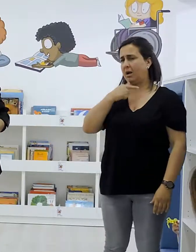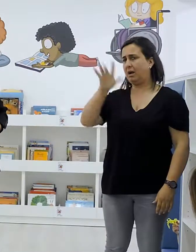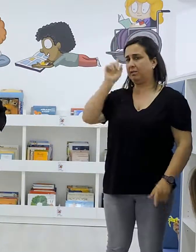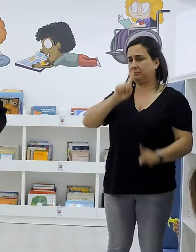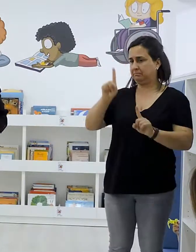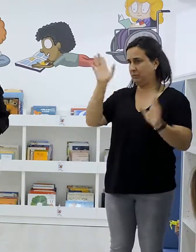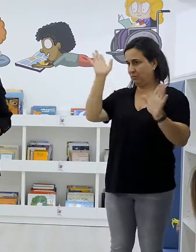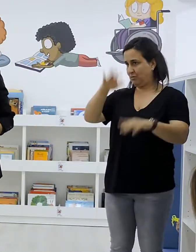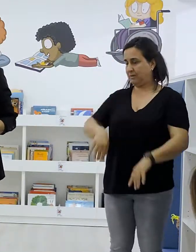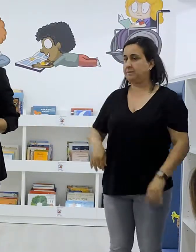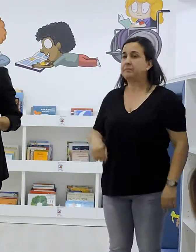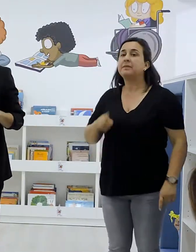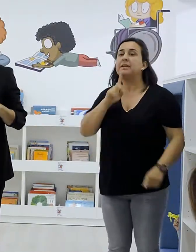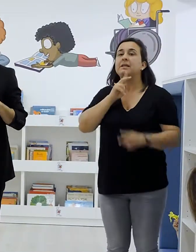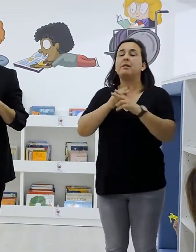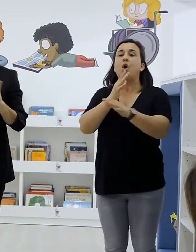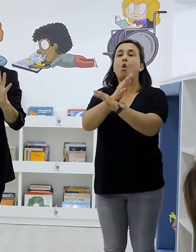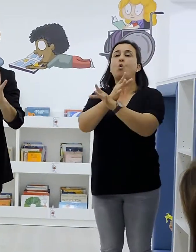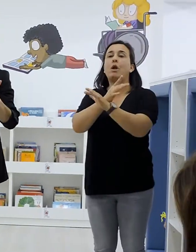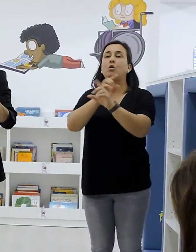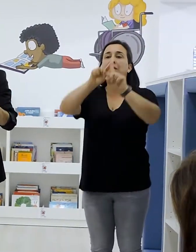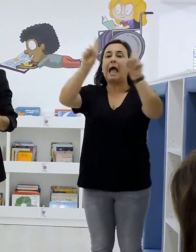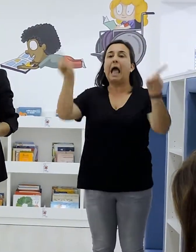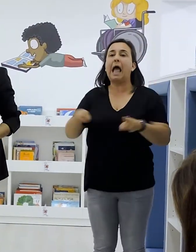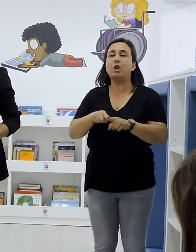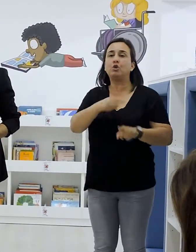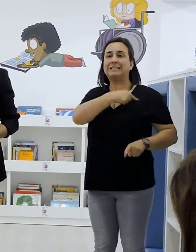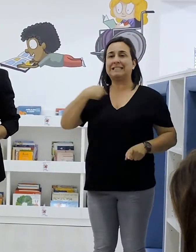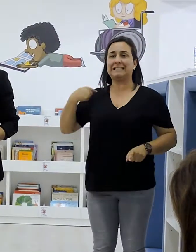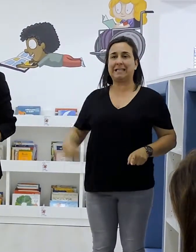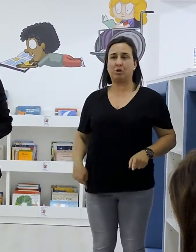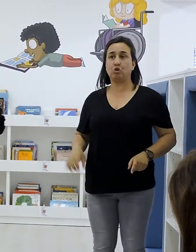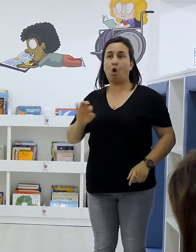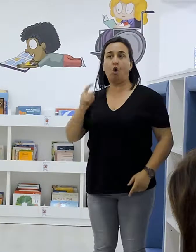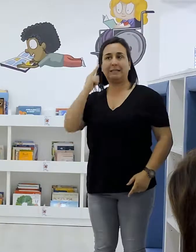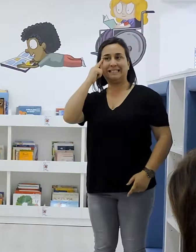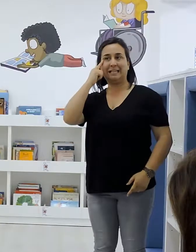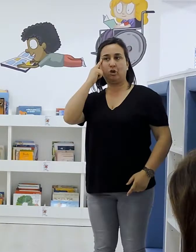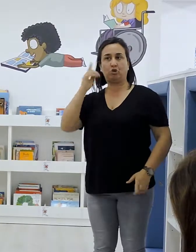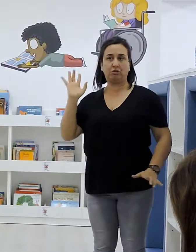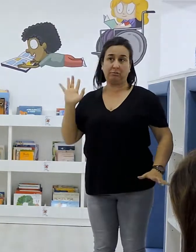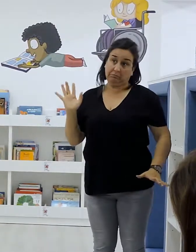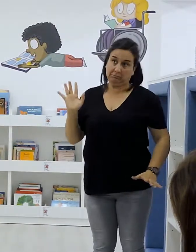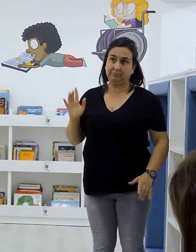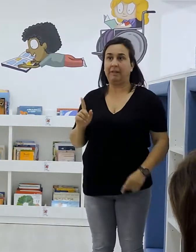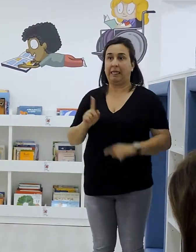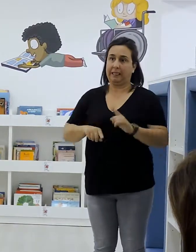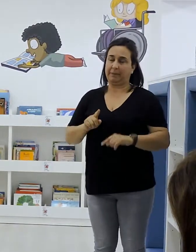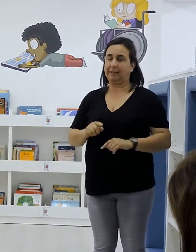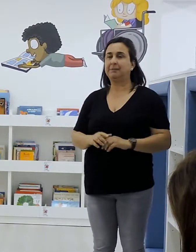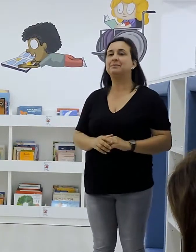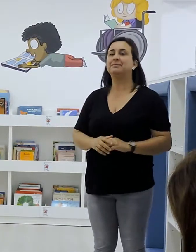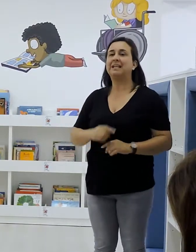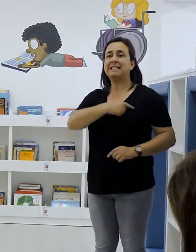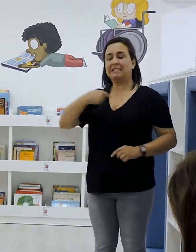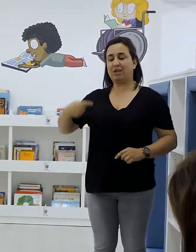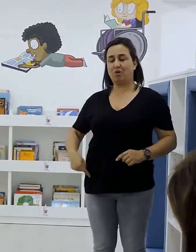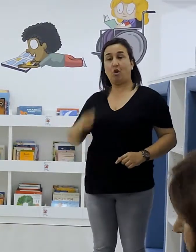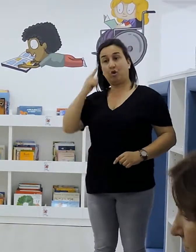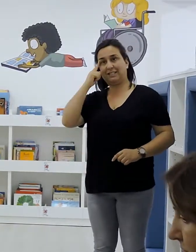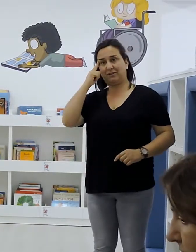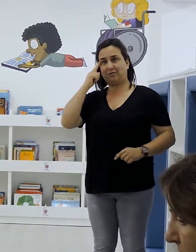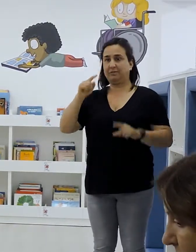preocupes. Ese es el juego de los aros chinos. Un juego con unos aros. Yo los voy a coger, los tengo por aquí, creo. Si no me